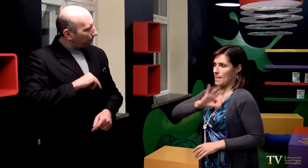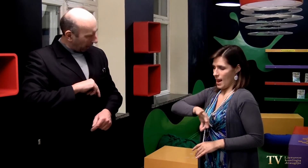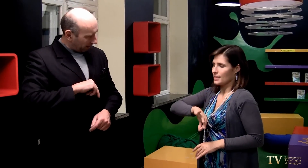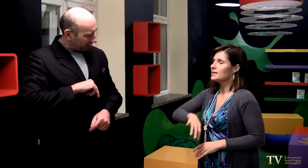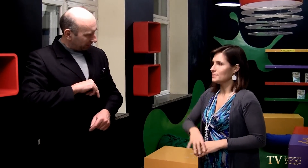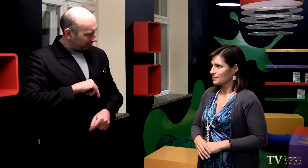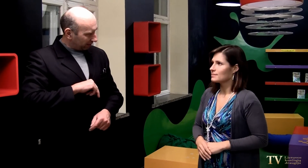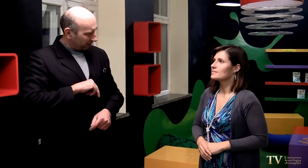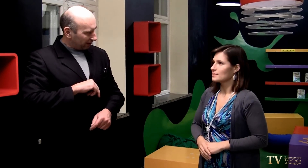pelna.